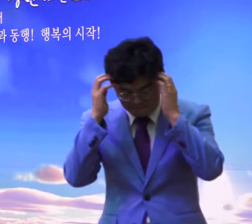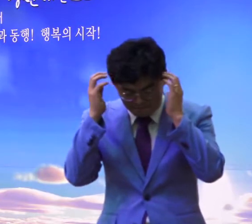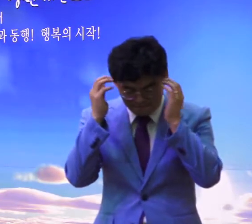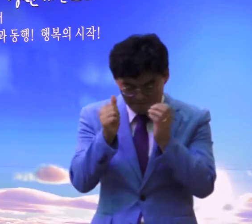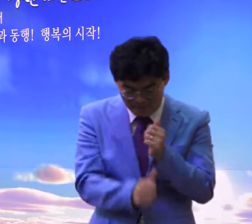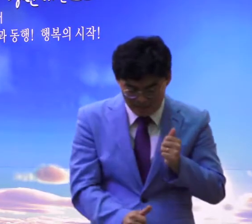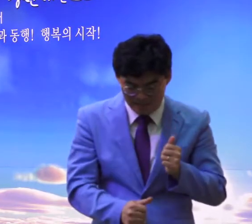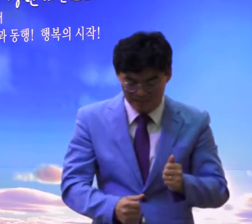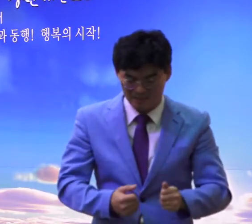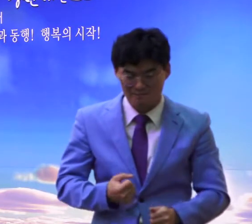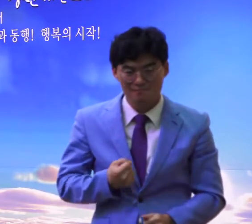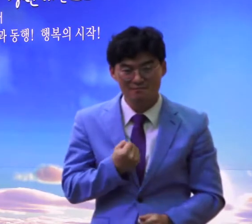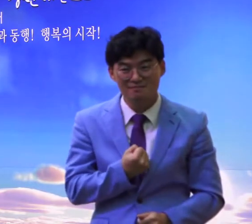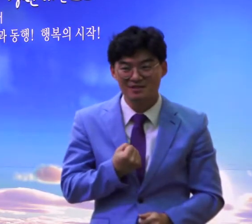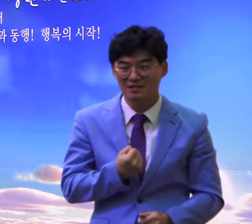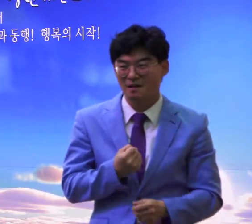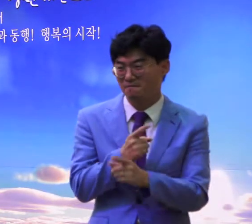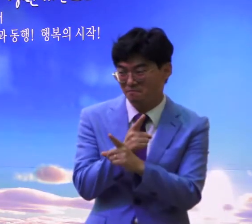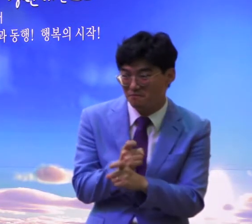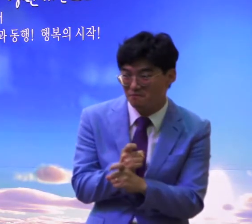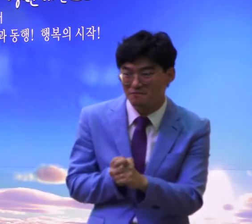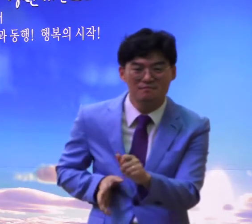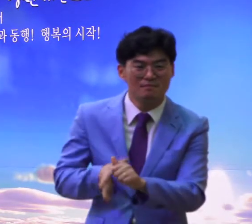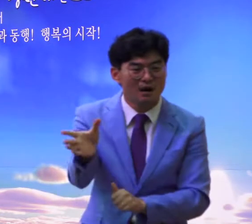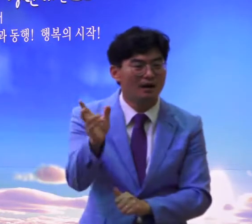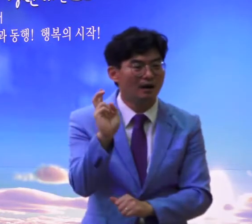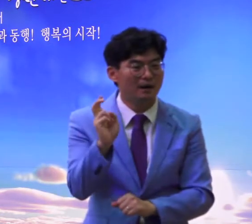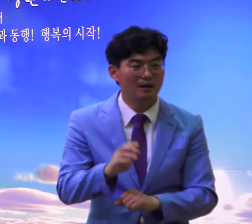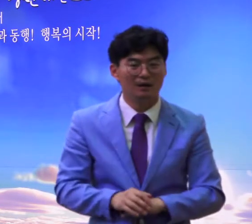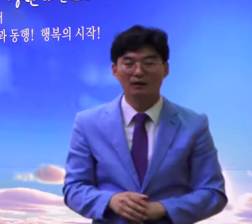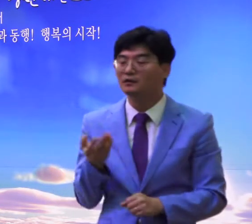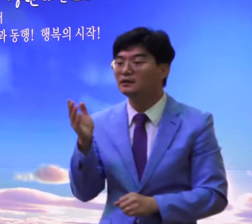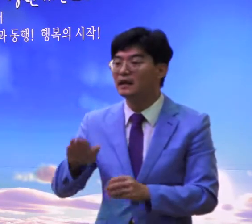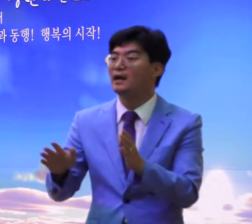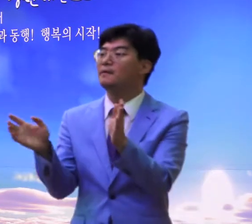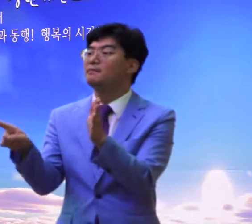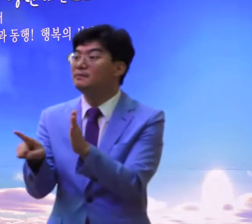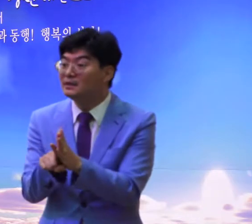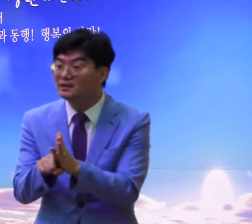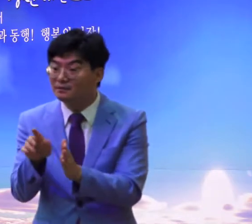합니다. 그러나 신앙인은 하나님의